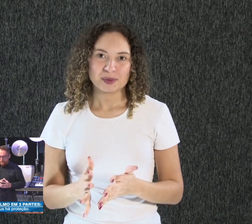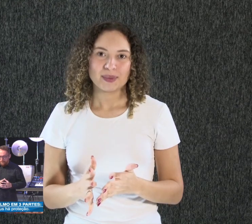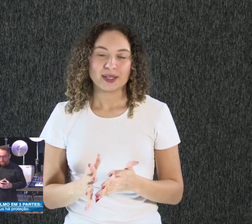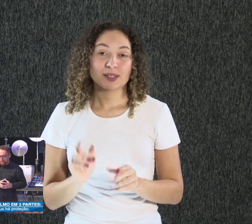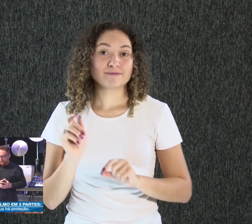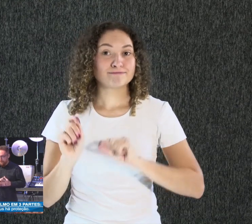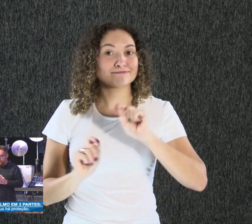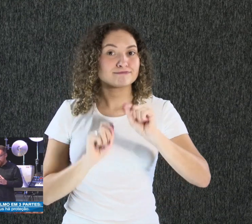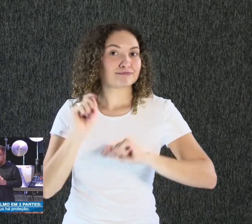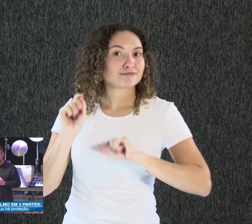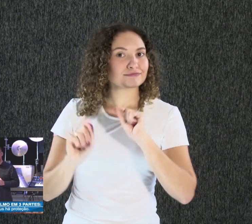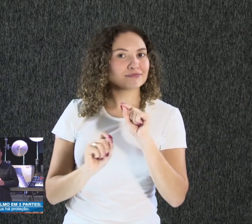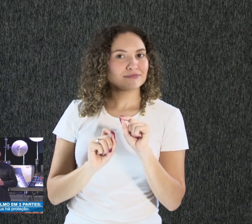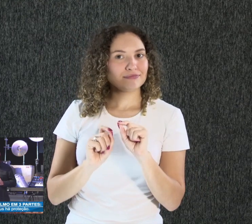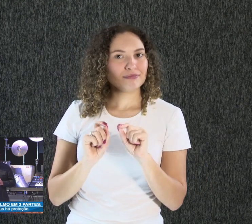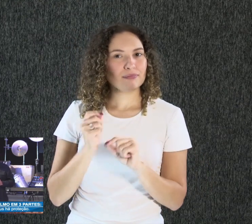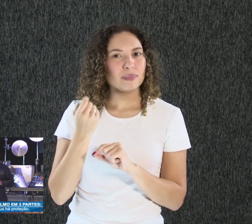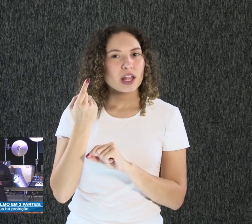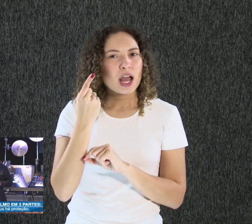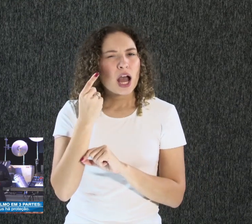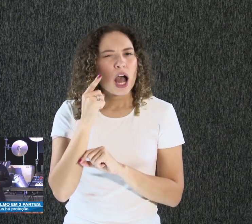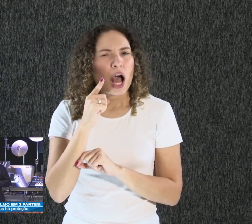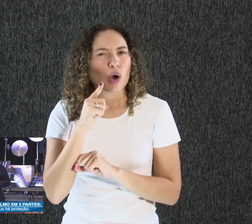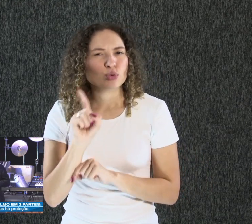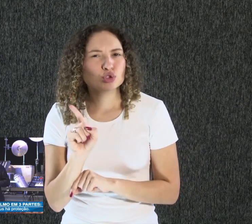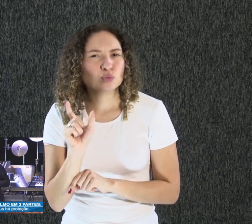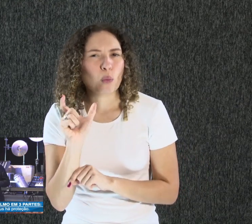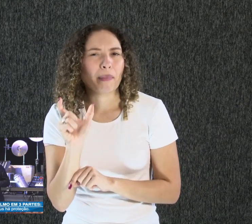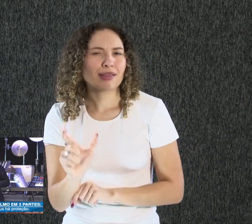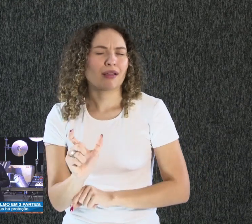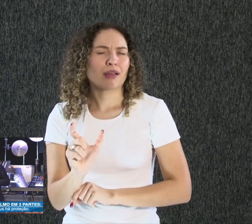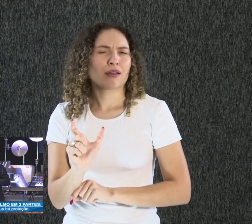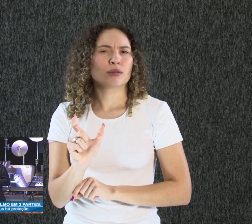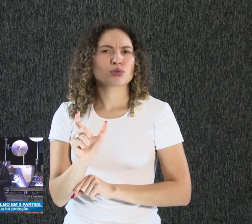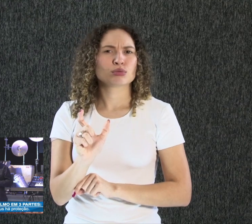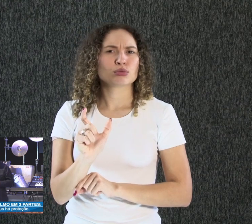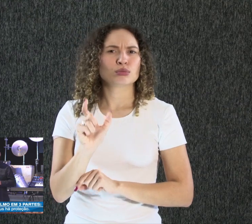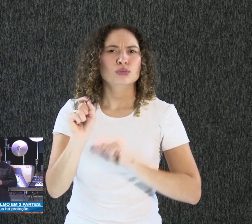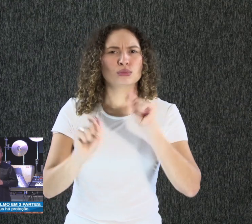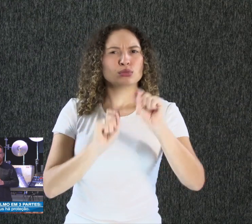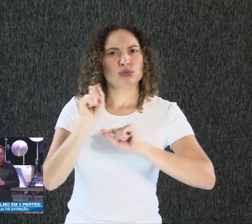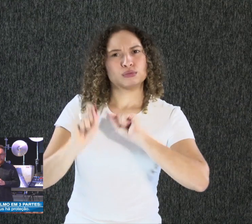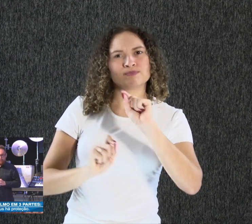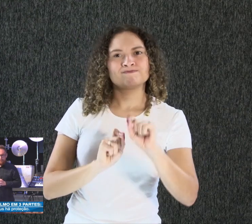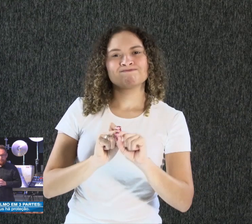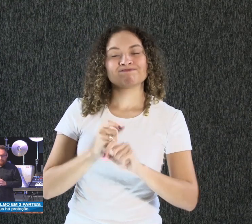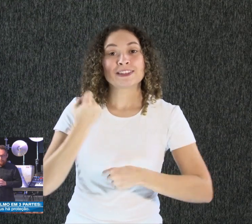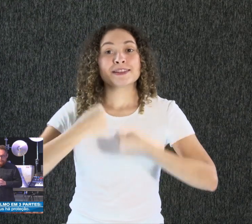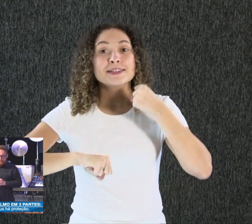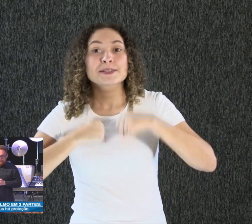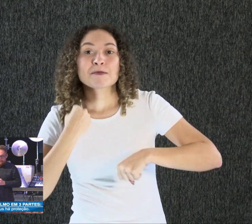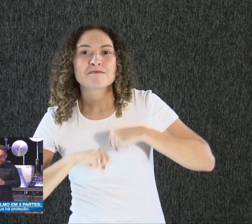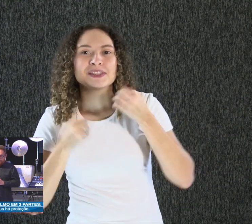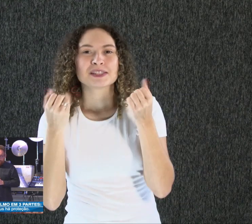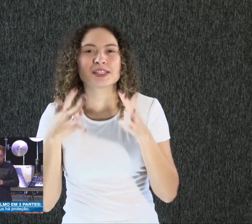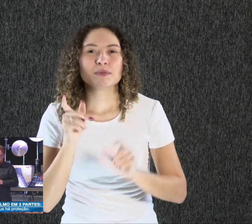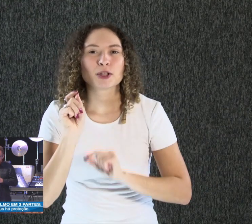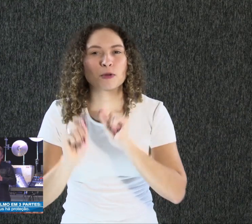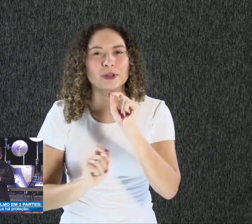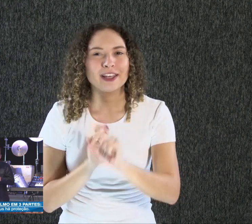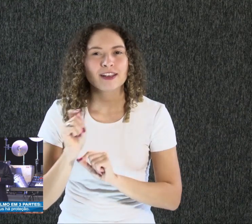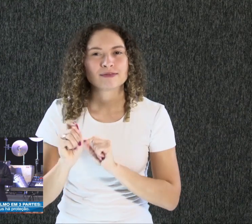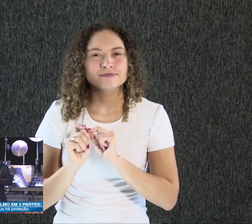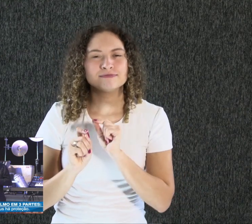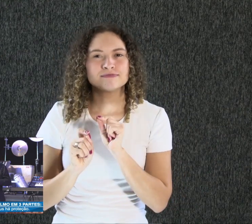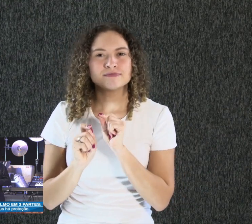partes deste Salmo 91, mas eu queria destacar aqui a última parte deste texto. O